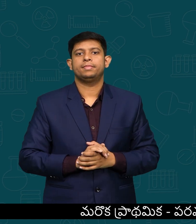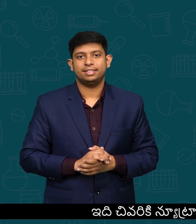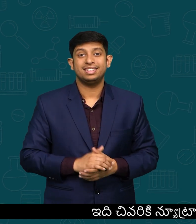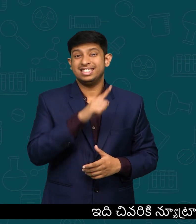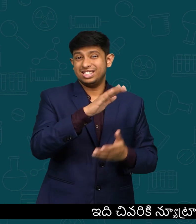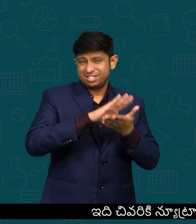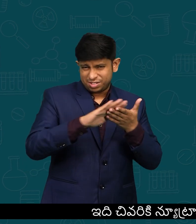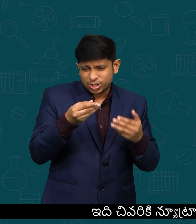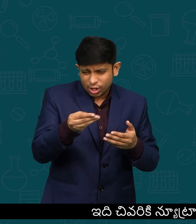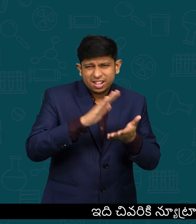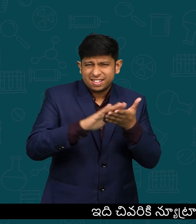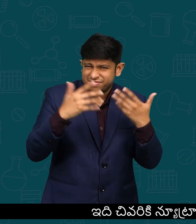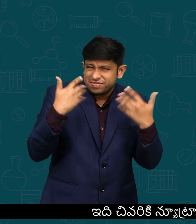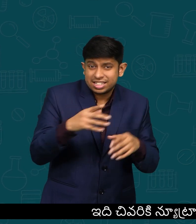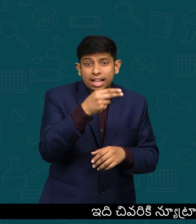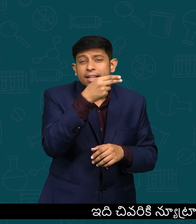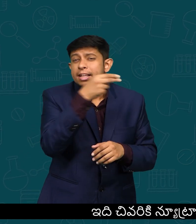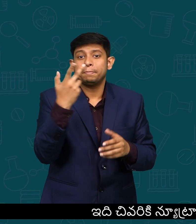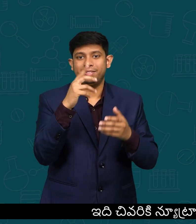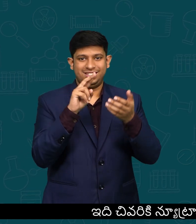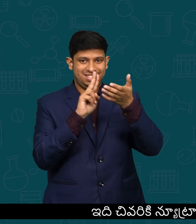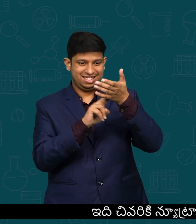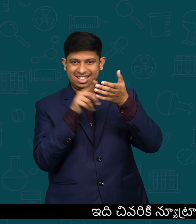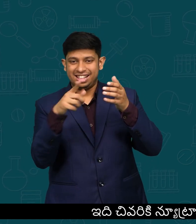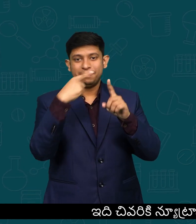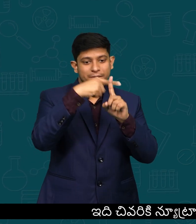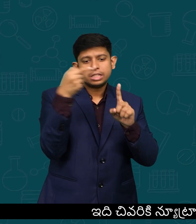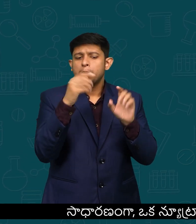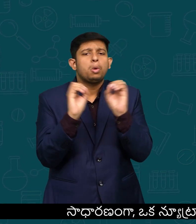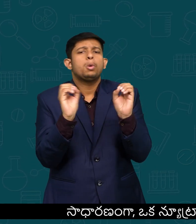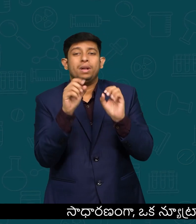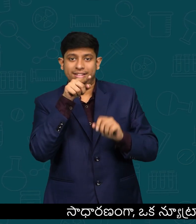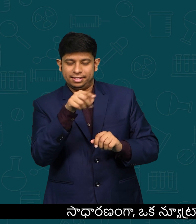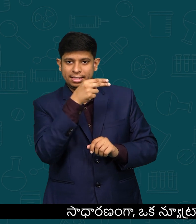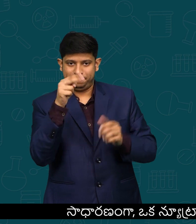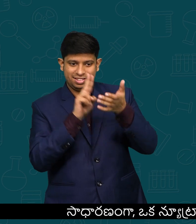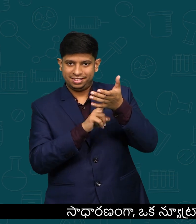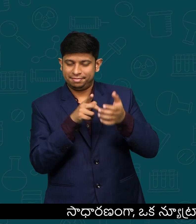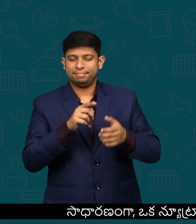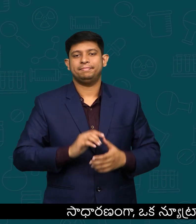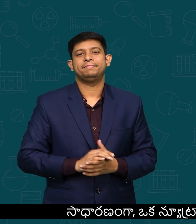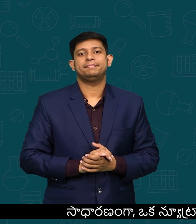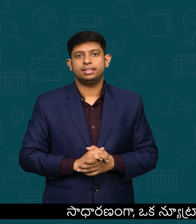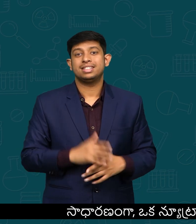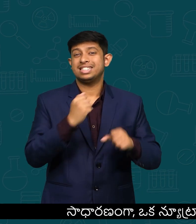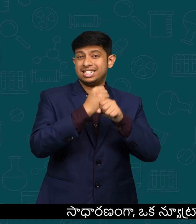ఇది చివరికి న్యూట్రాన్ అని పేరు పెట్టబడింది. సాధారణంగా ఒక న్యూట్రాన్